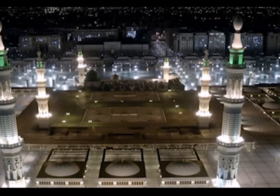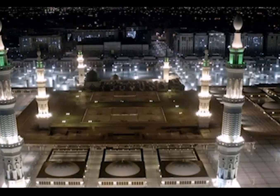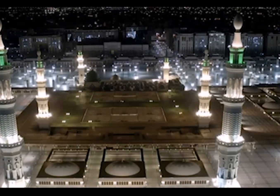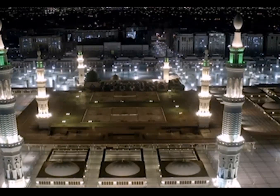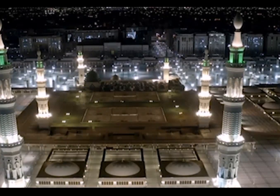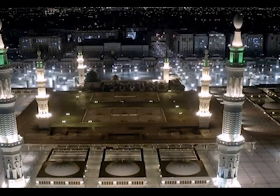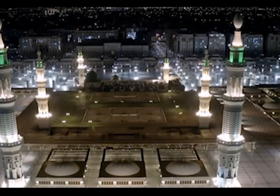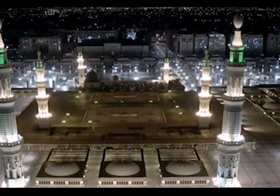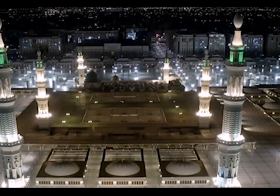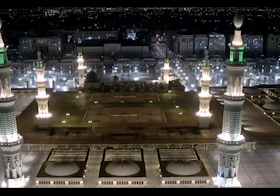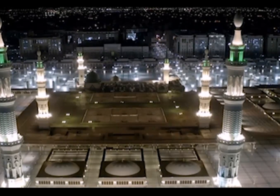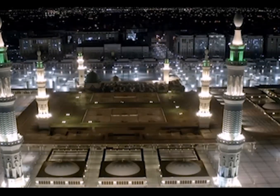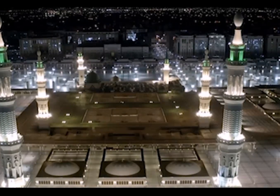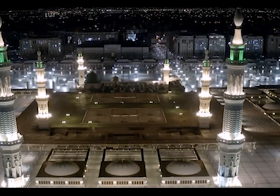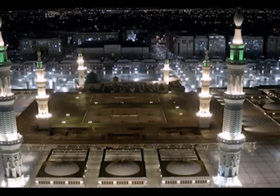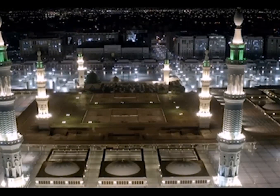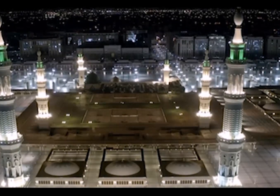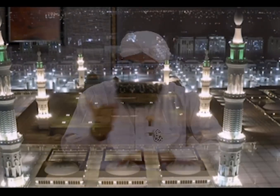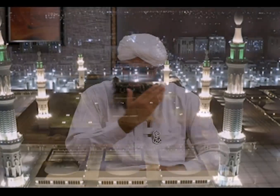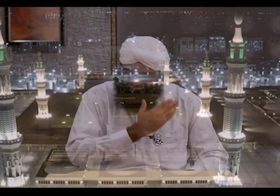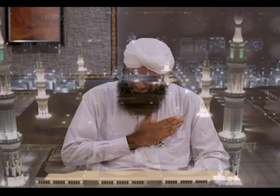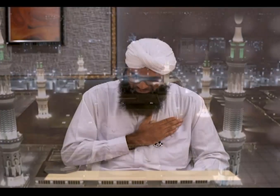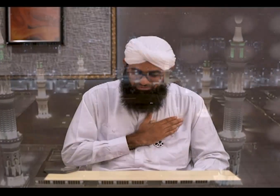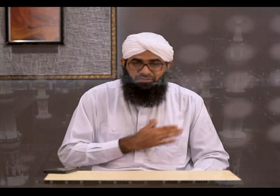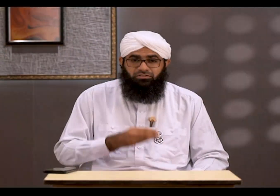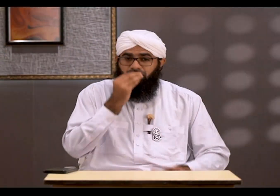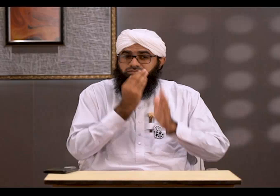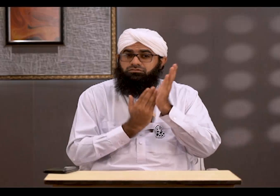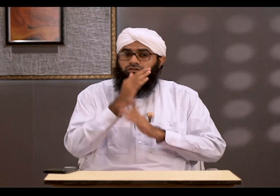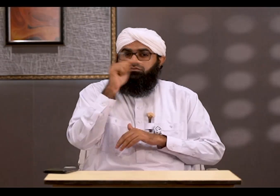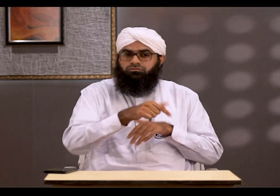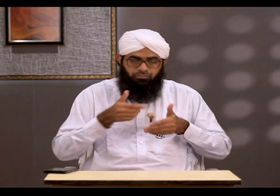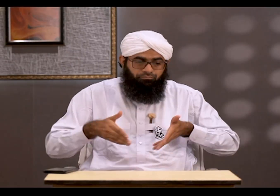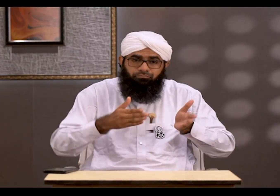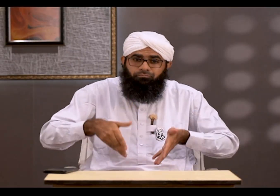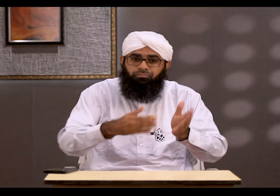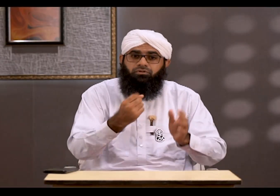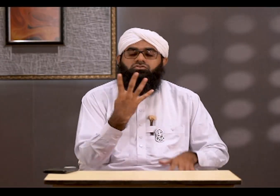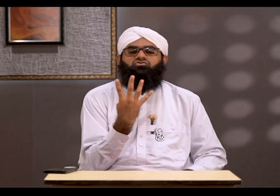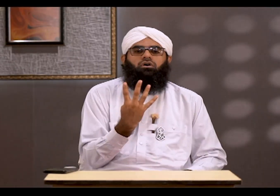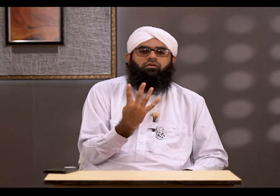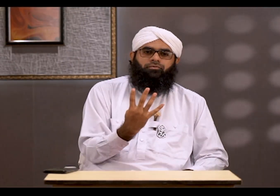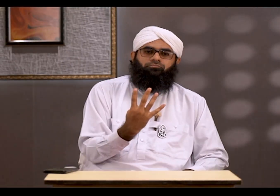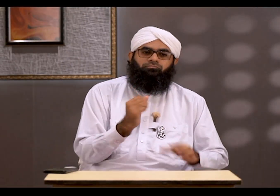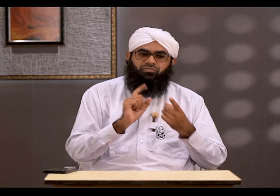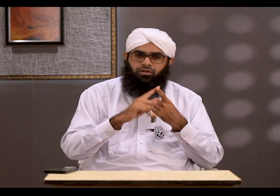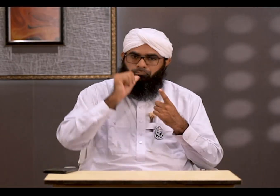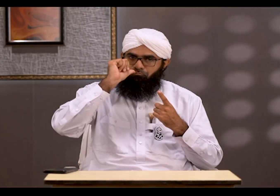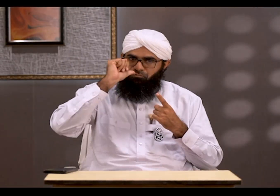اللہ علی محمد صلی اللہ علیہ وسلم۔ جنت کی نہریں۔ جنت میں 4 دریا ہیں، ایک پانی کا، دوسرا دودھ